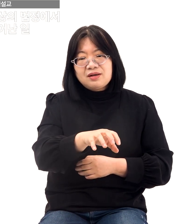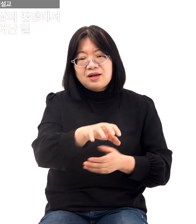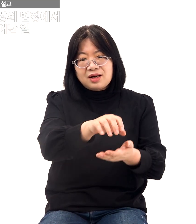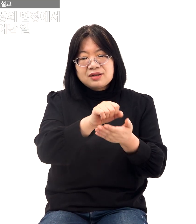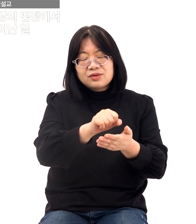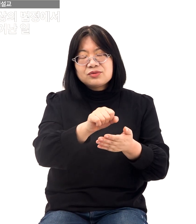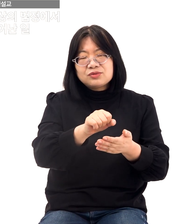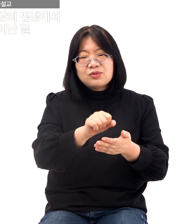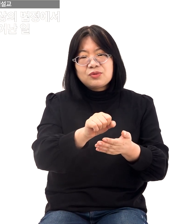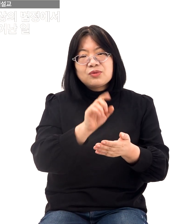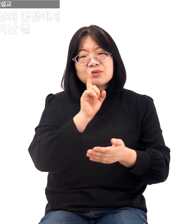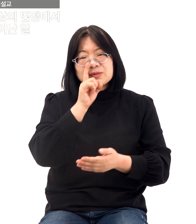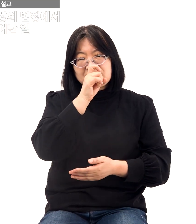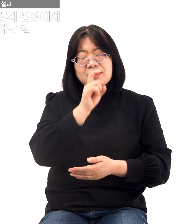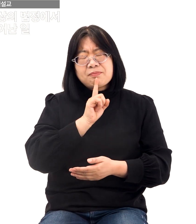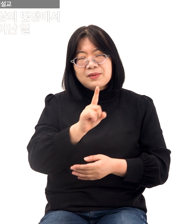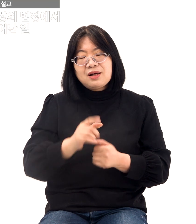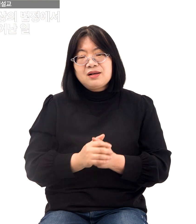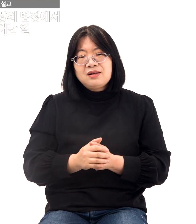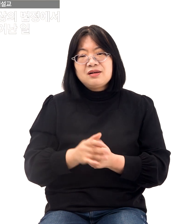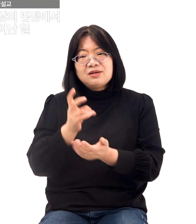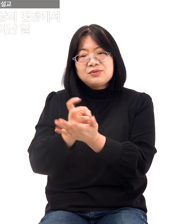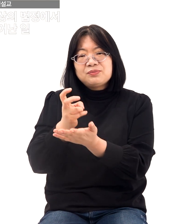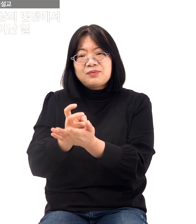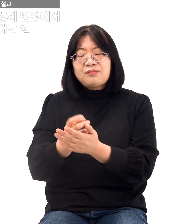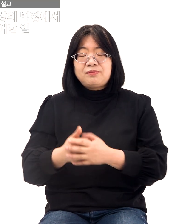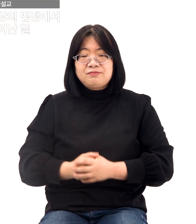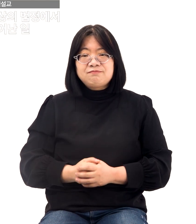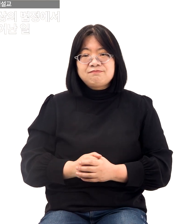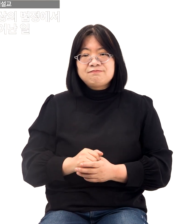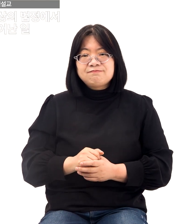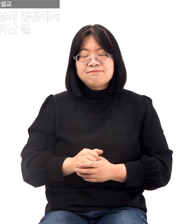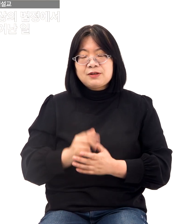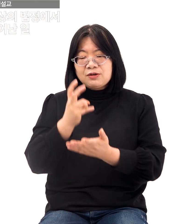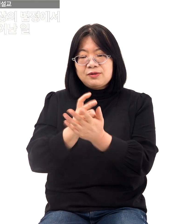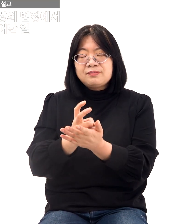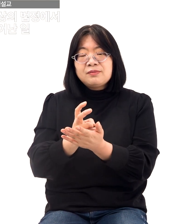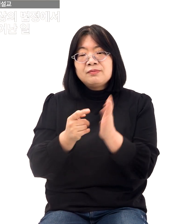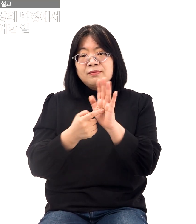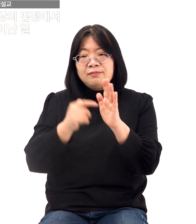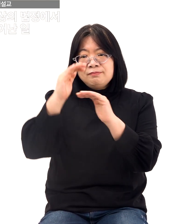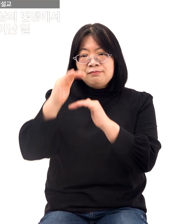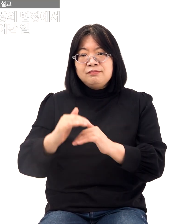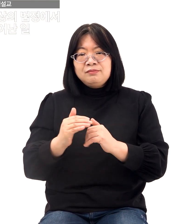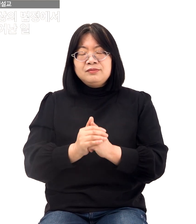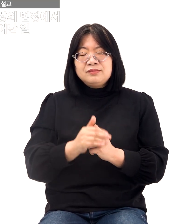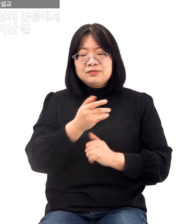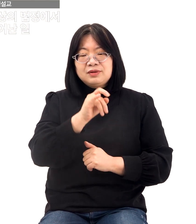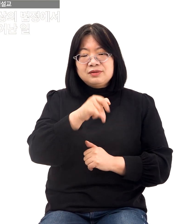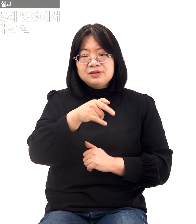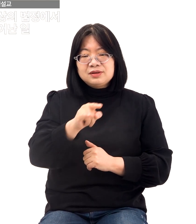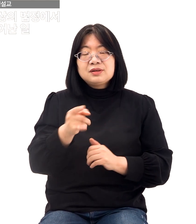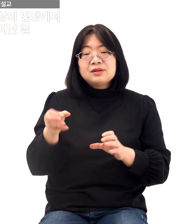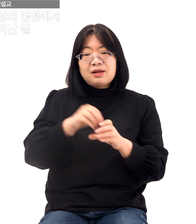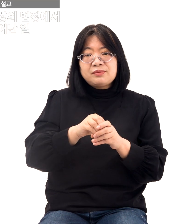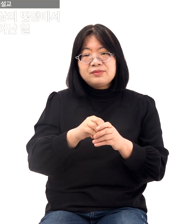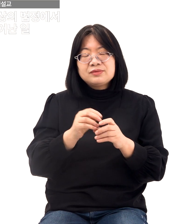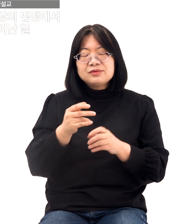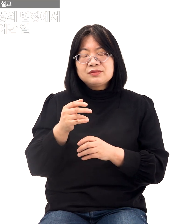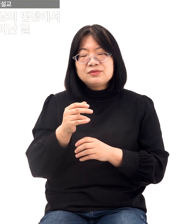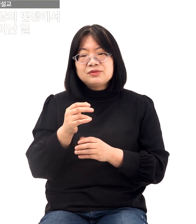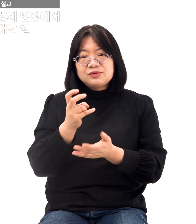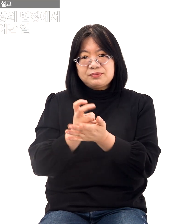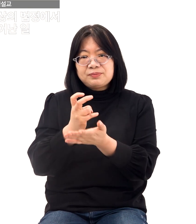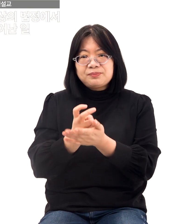것도 부정하니라. 이 율법이에요. 율법에 나와 있는 내용인데 레위기에 담아진 율법이죠. 자,